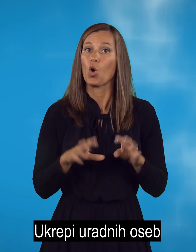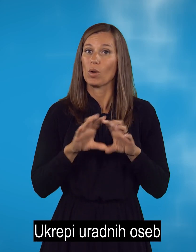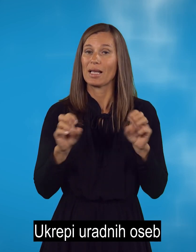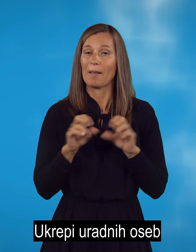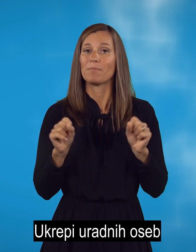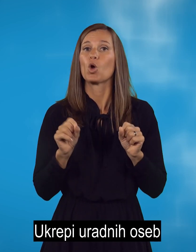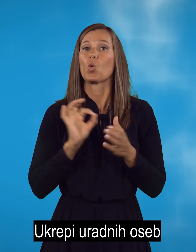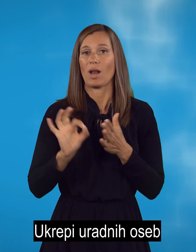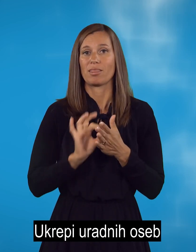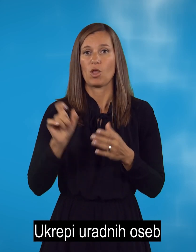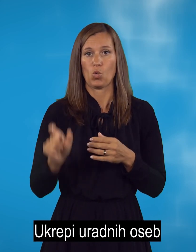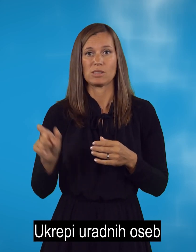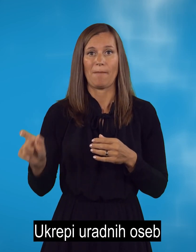Ukrepi uradnih oseb.